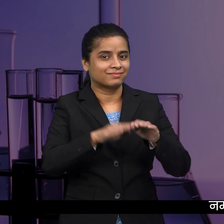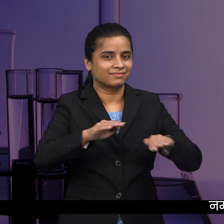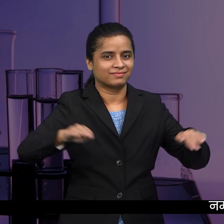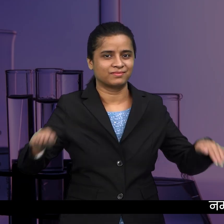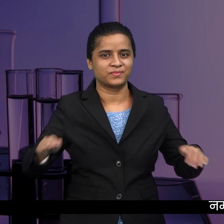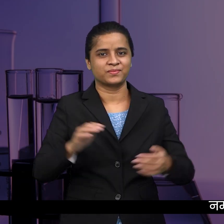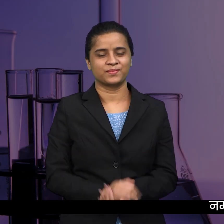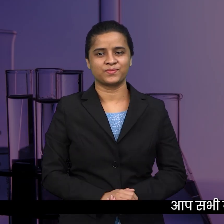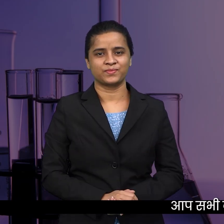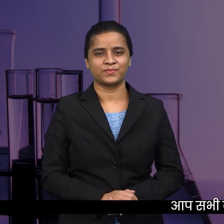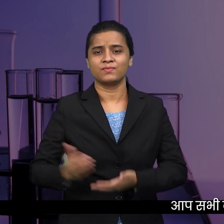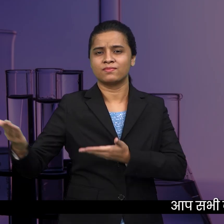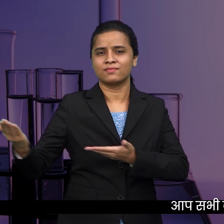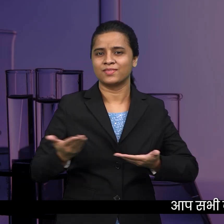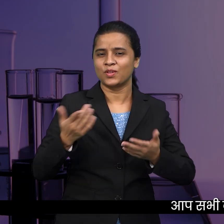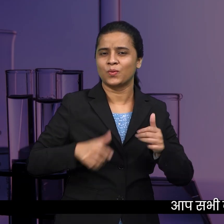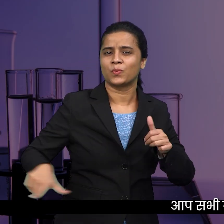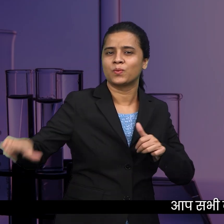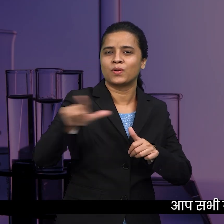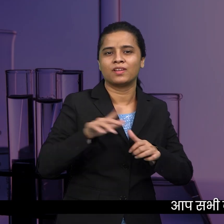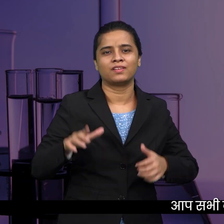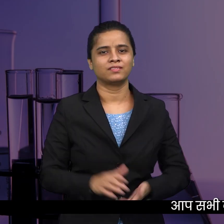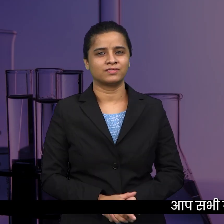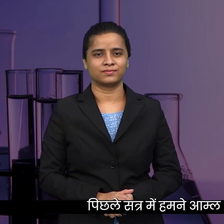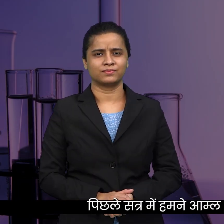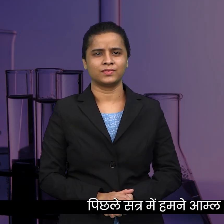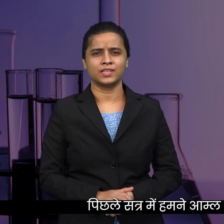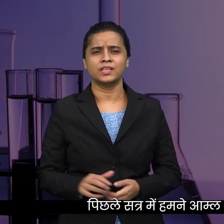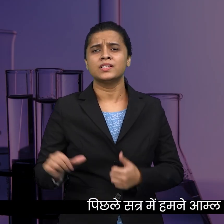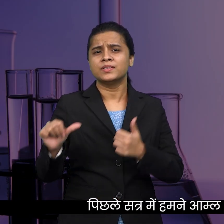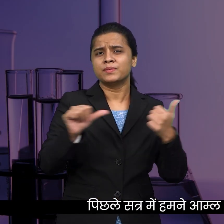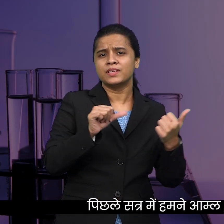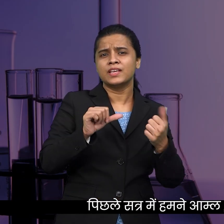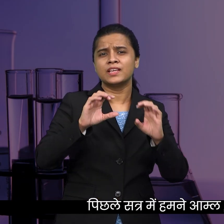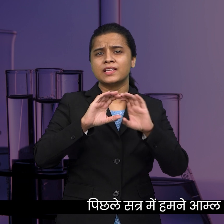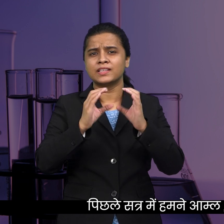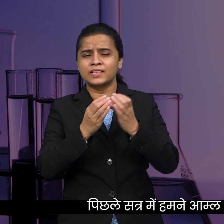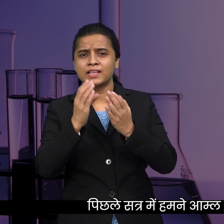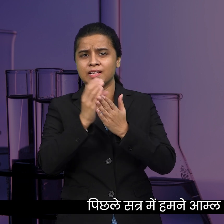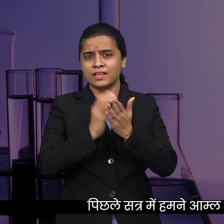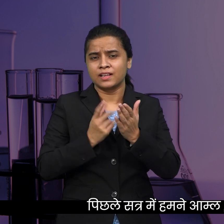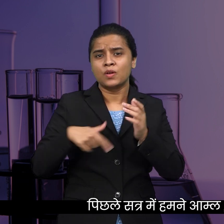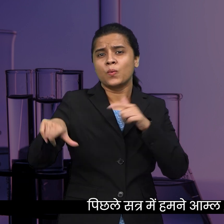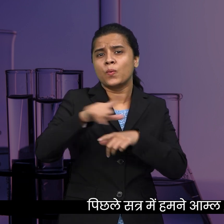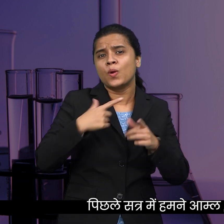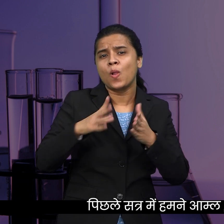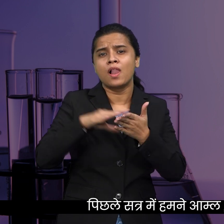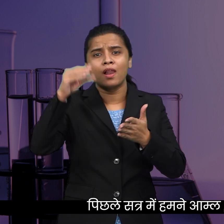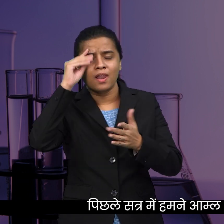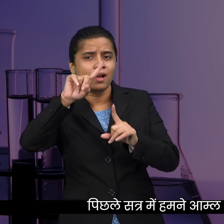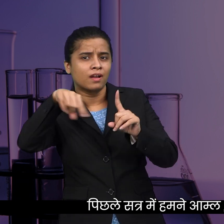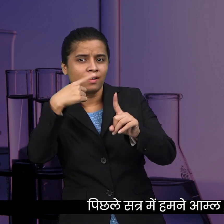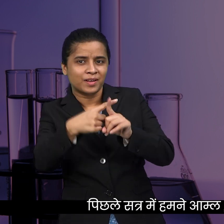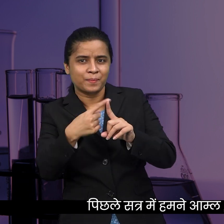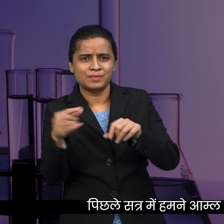नमस्कार बच्चों, आप सभी का हार्दिक स्वागत है। पिछले सत्र में हमने आम्ल, क्षार और सूचकों